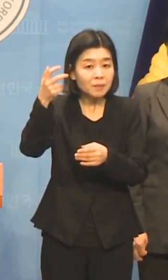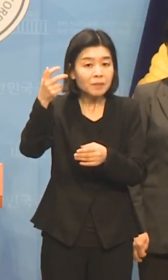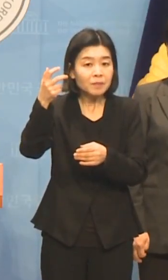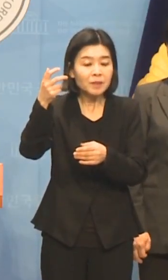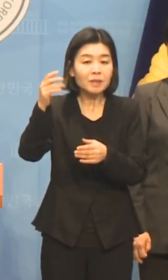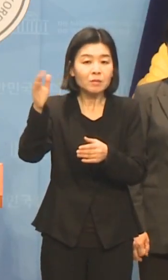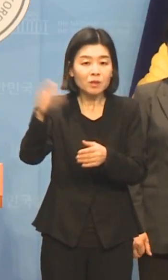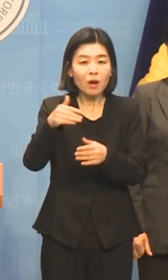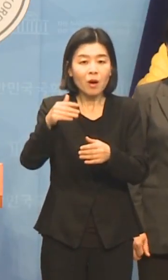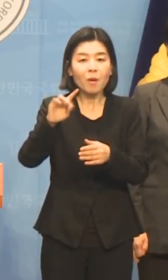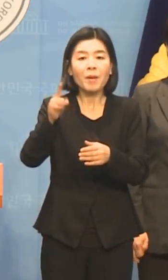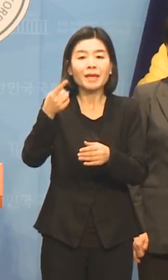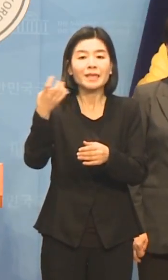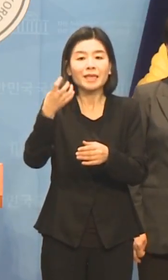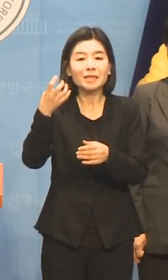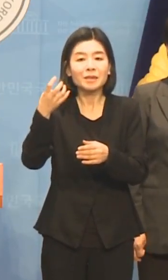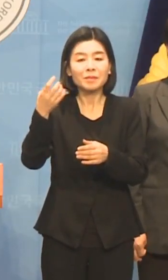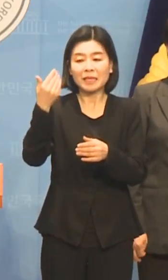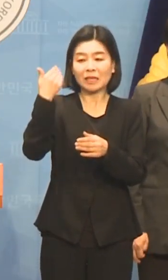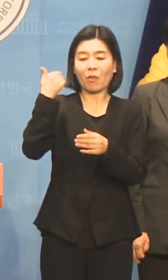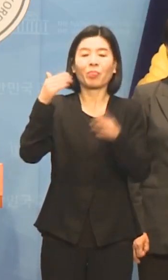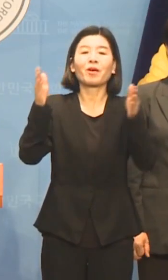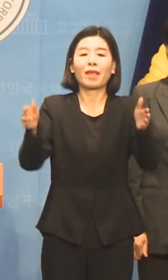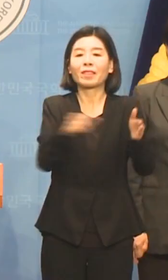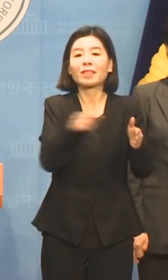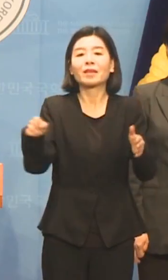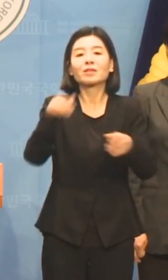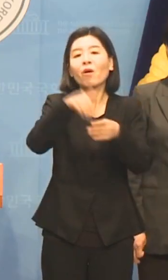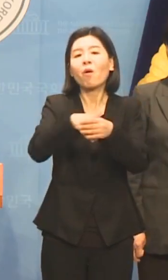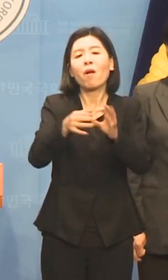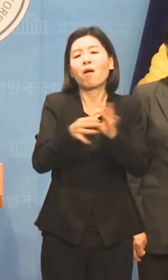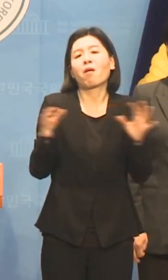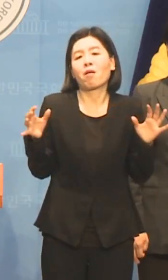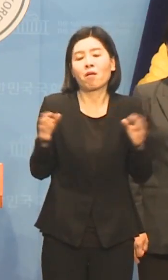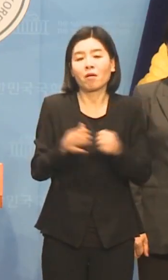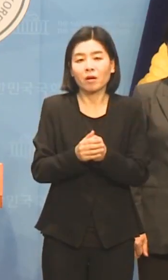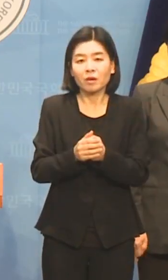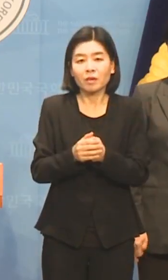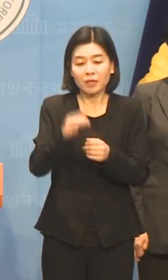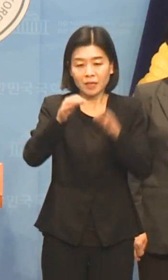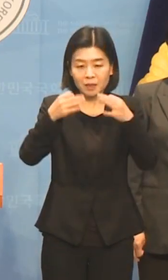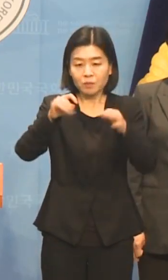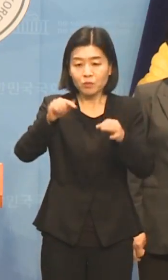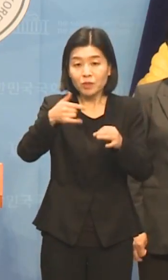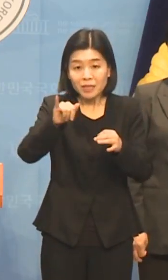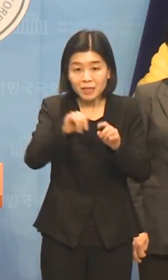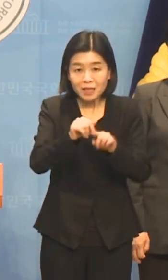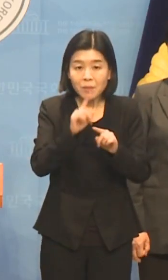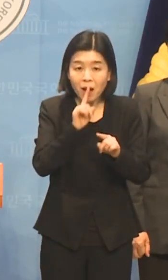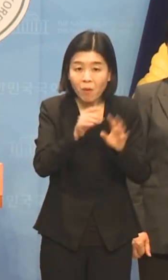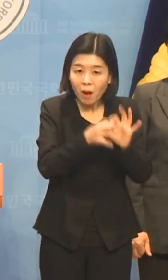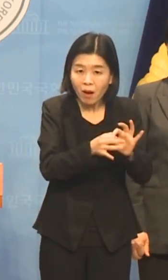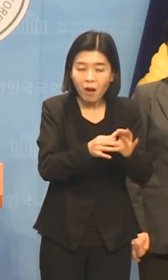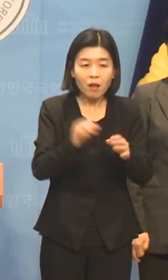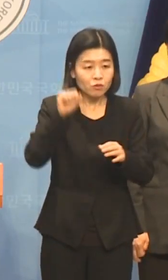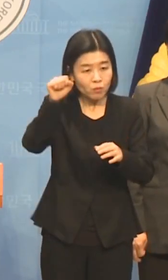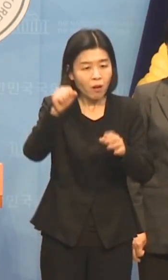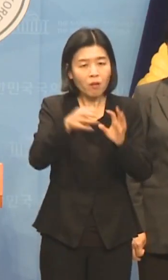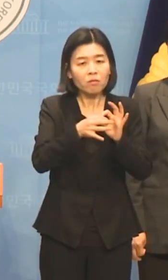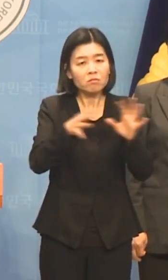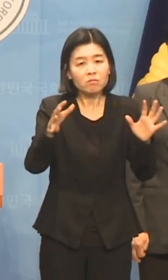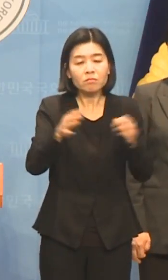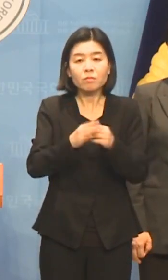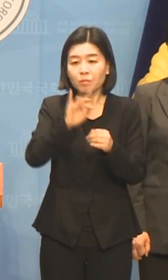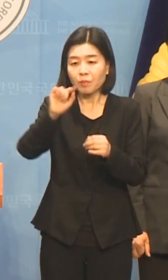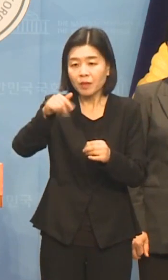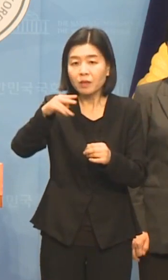미친 영향이 미미합니다. 김문기 관련 발언은 유권자 판단에 영향을 미칠 만한 사안이 아니며, 백현동